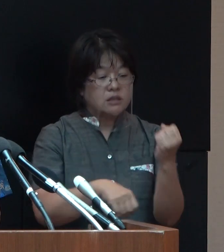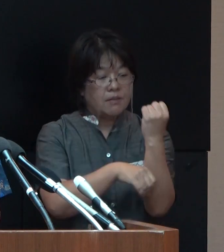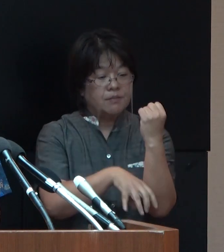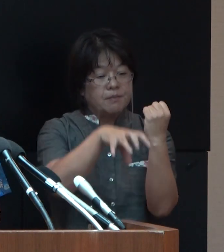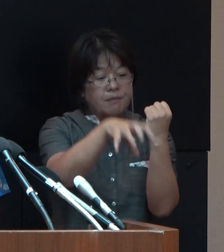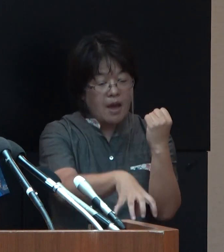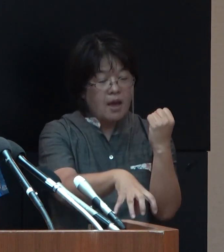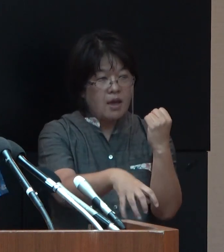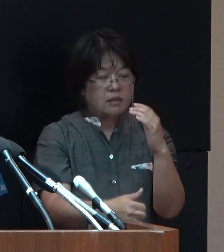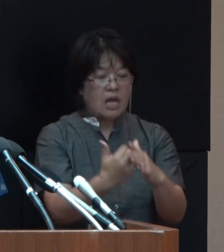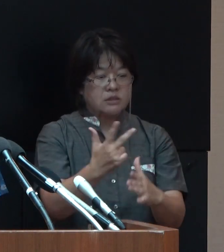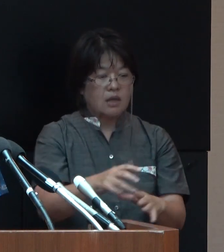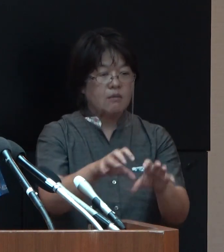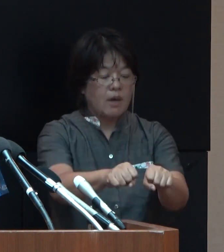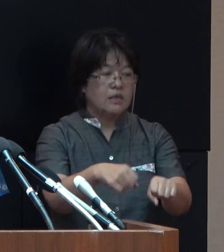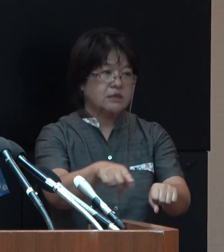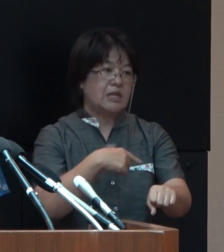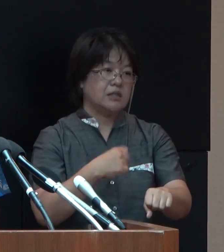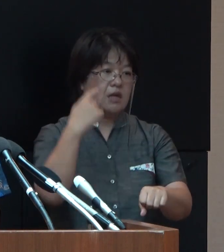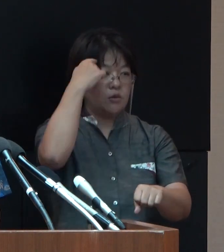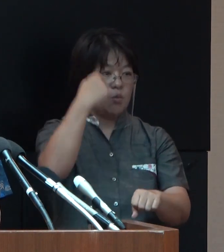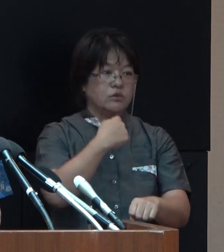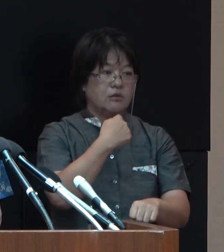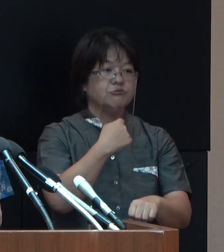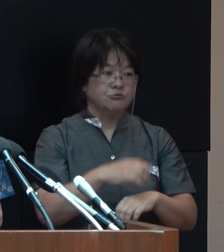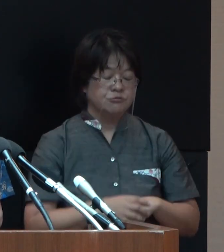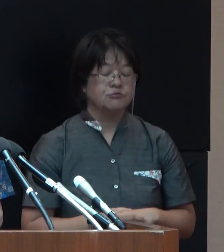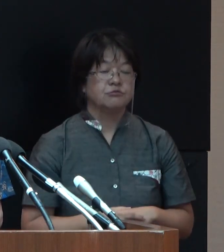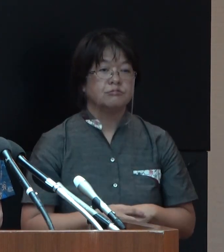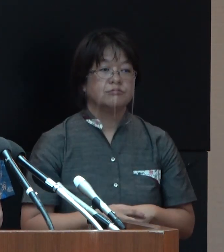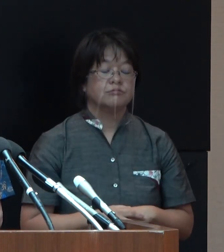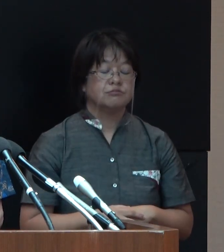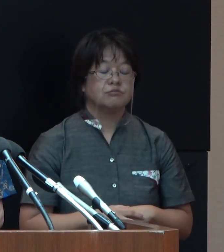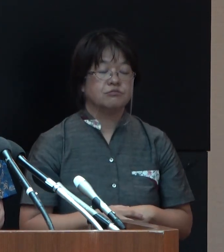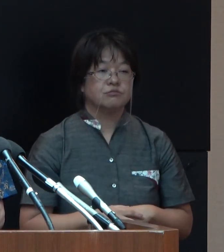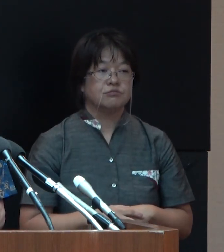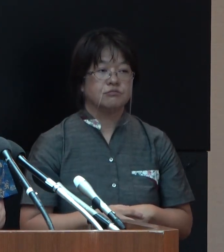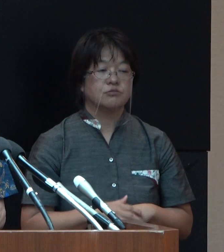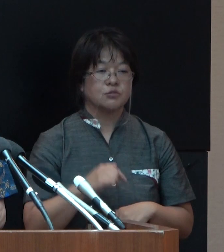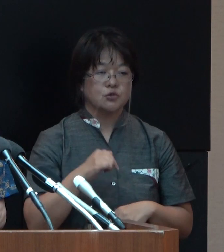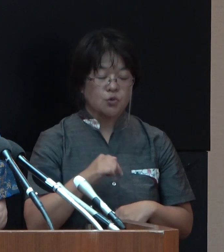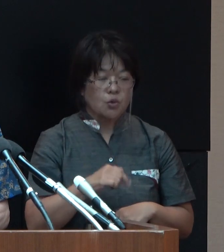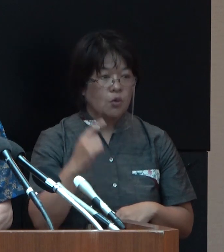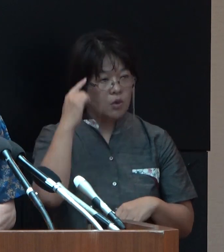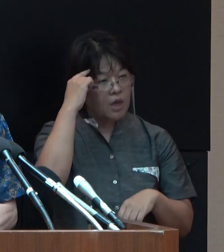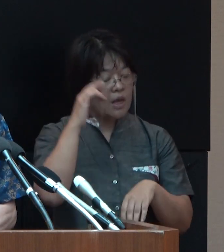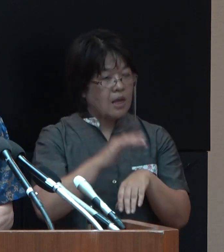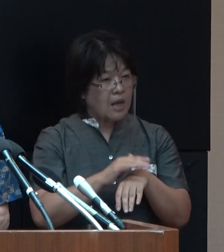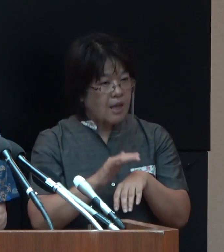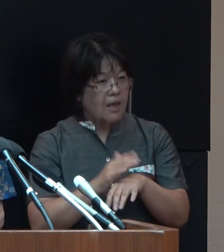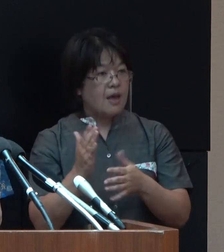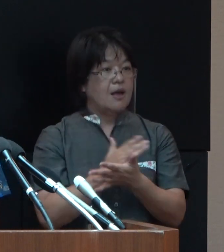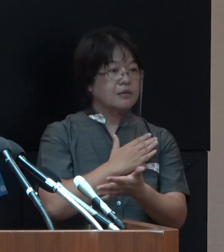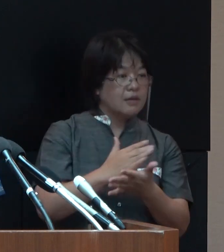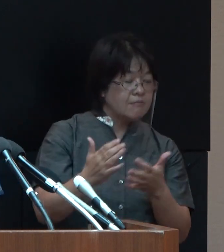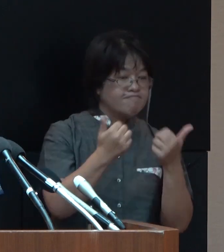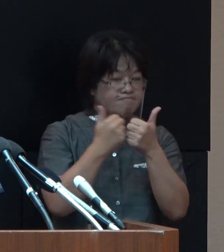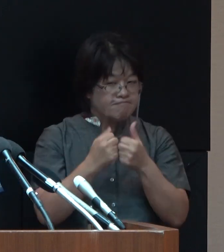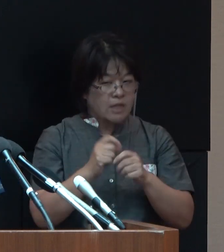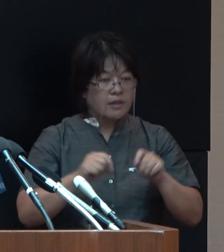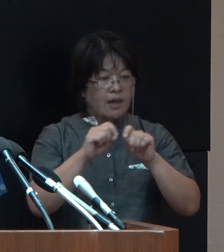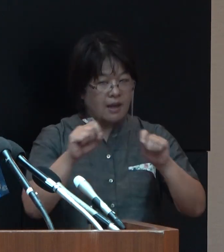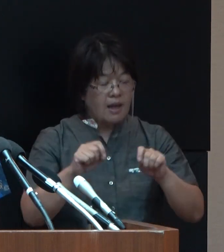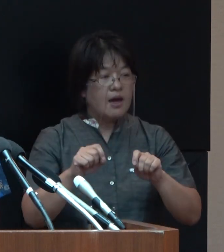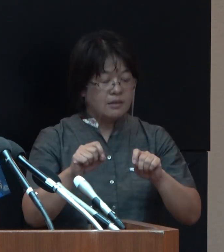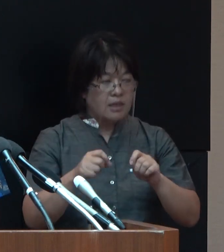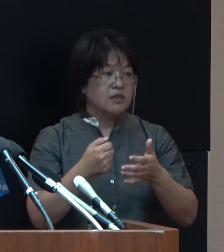を全力でやっていかなくてはいけません。そういう、まあ、考えというか我々の協議のもとで決定をさ